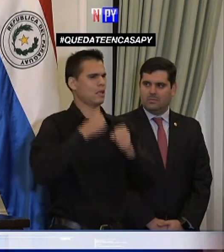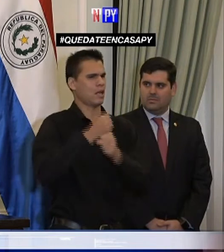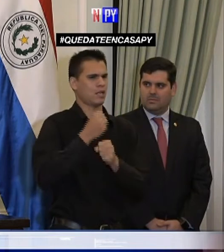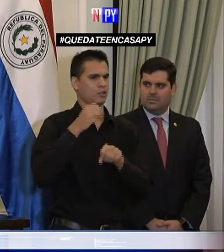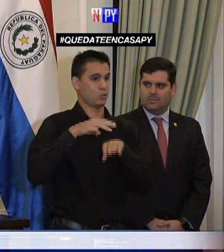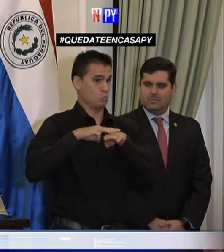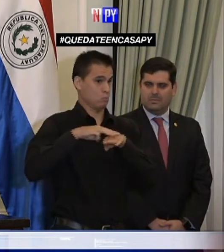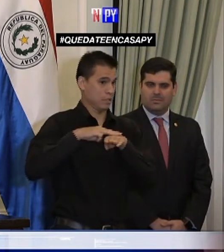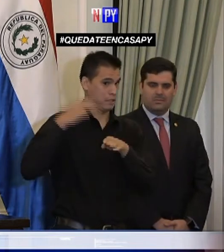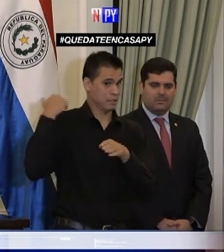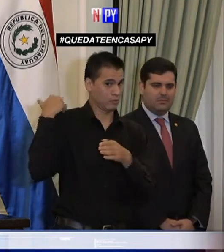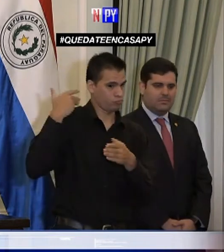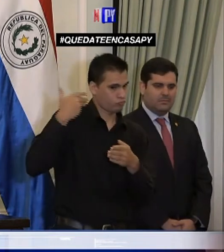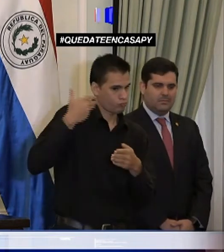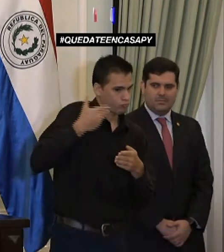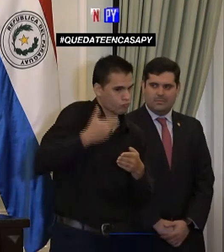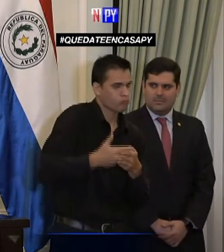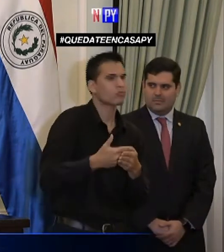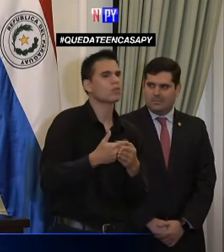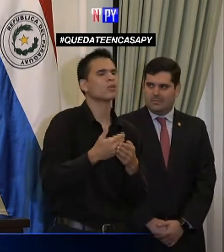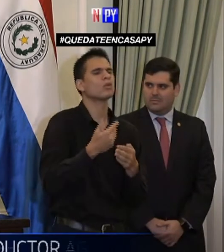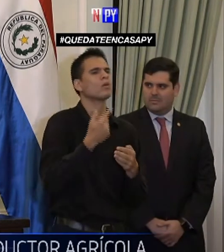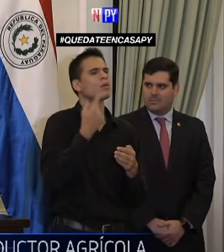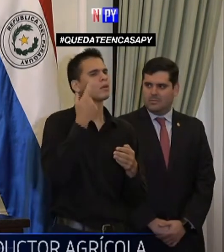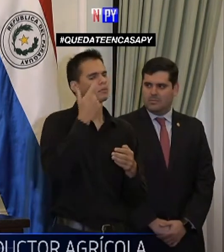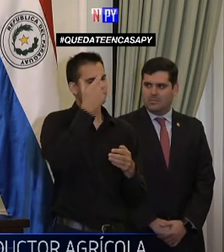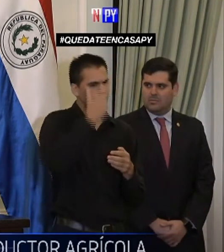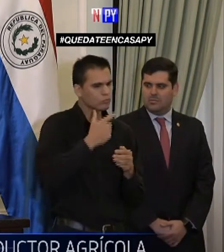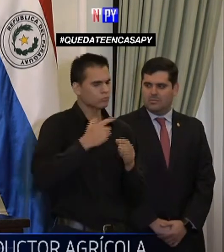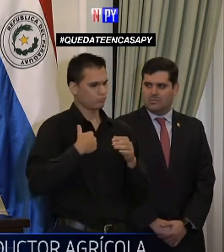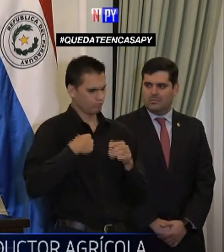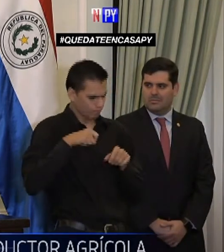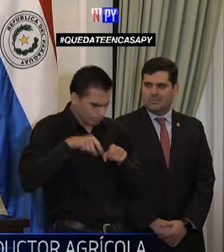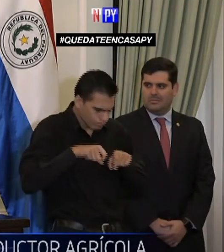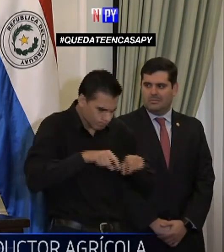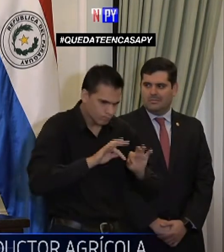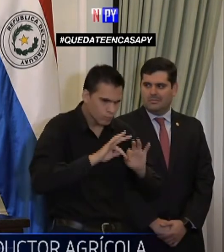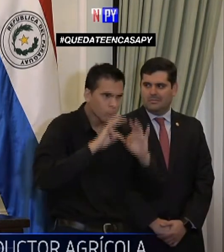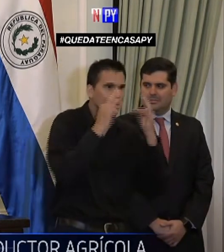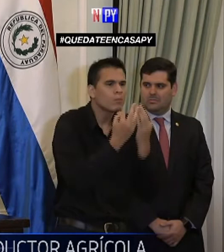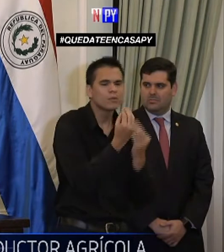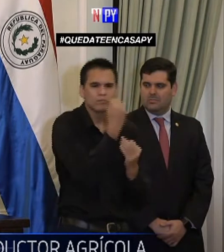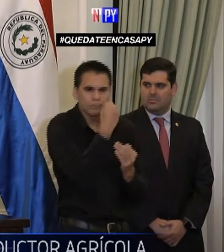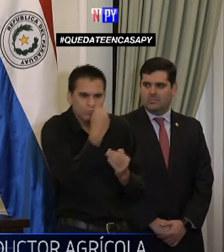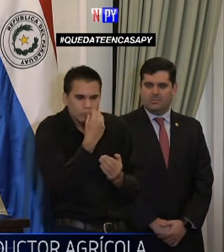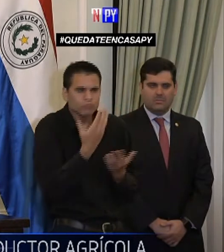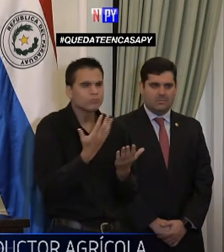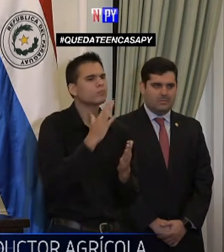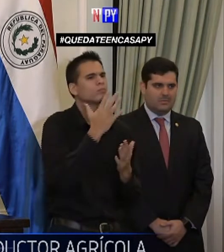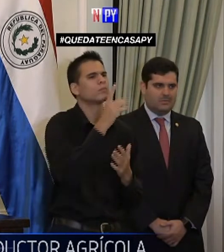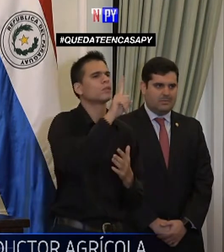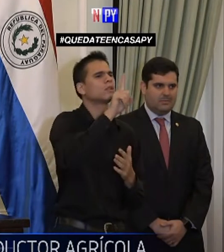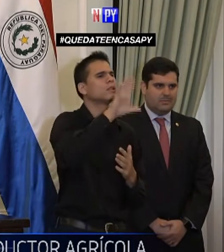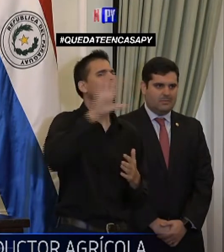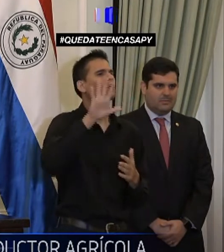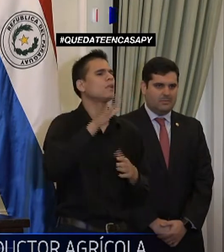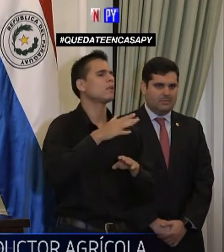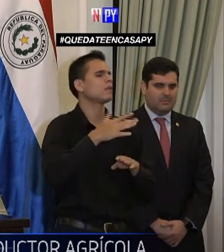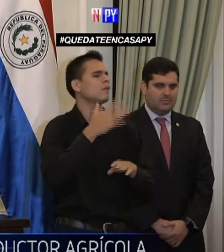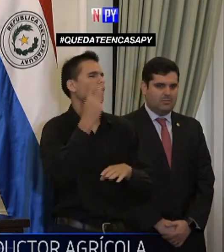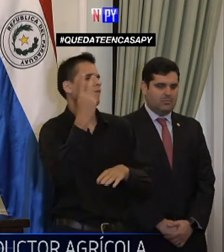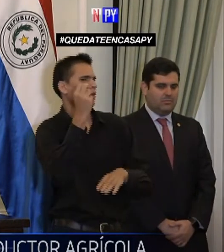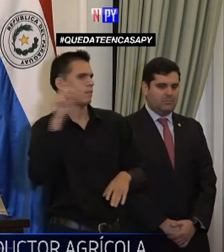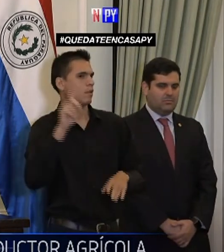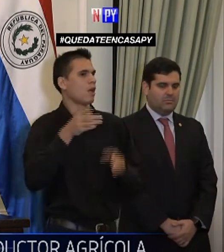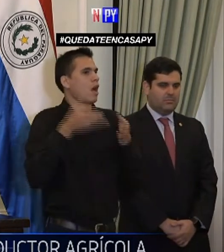de autoconsumo de finca en el país estaba alrededor entre 15.000 y 20.000. Hoy estamos llevando eso a